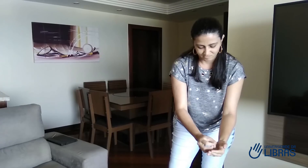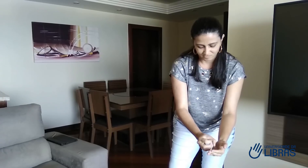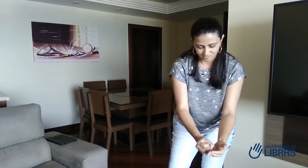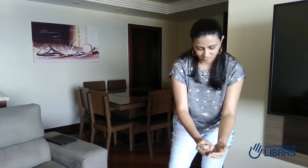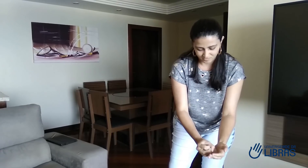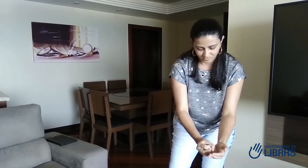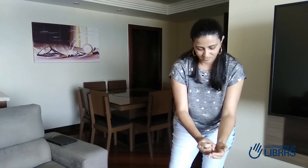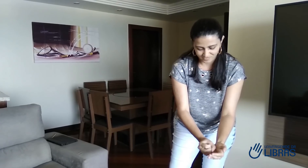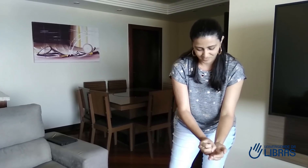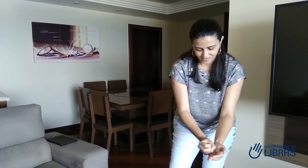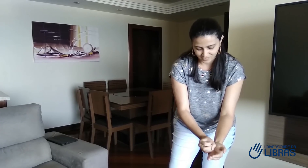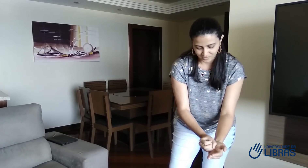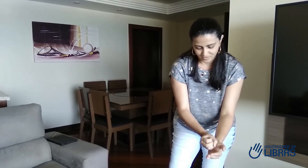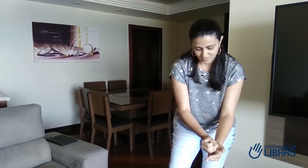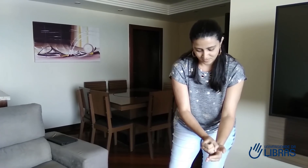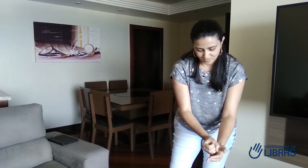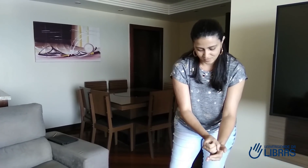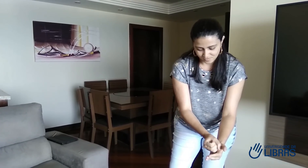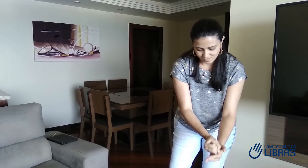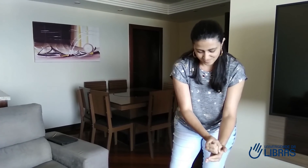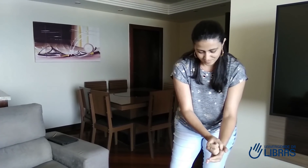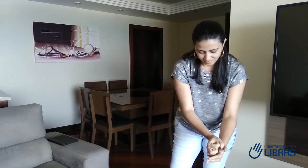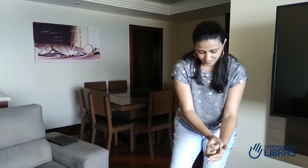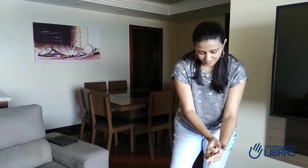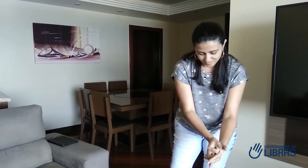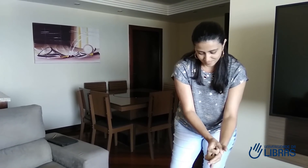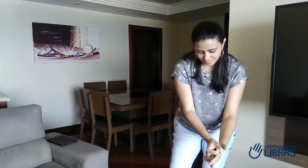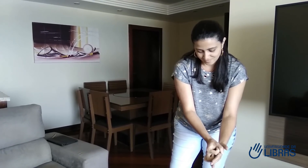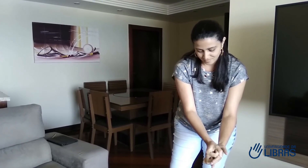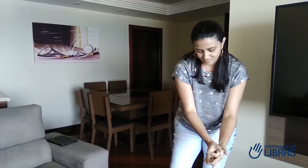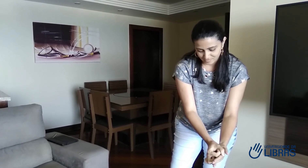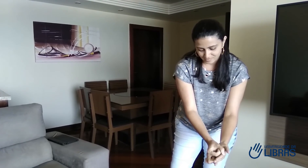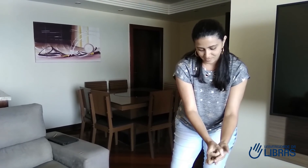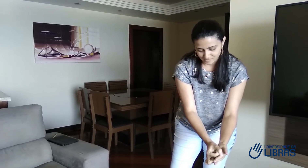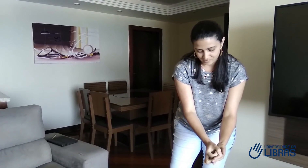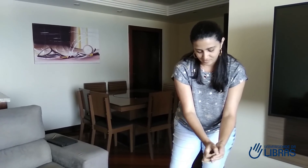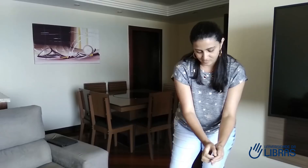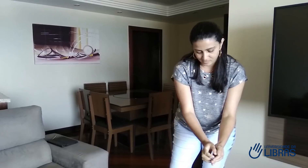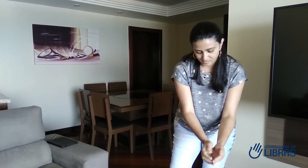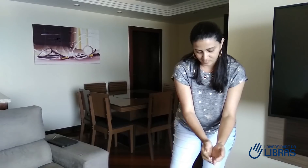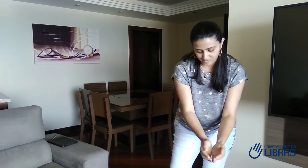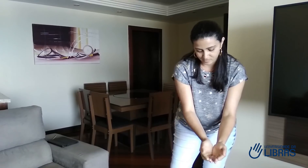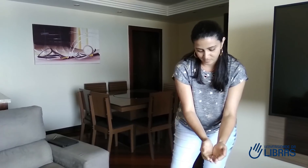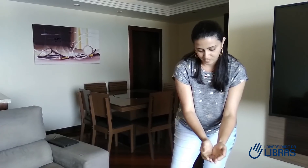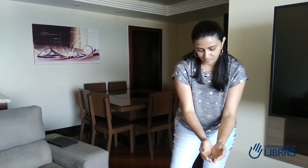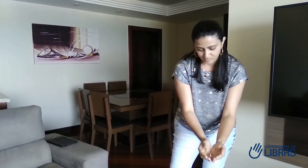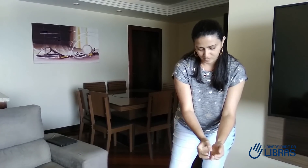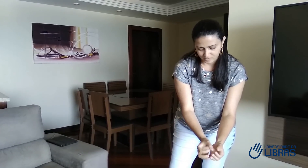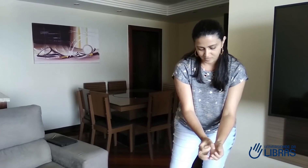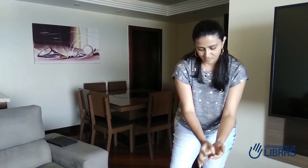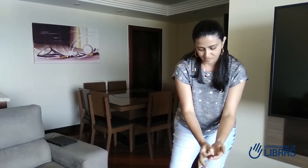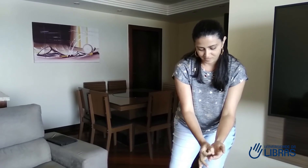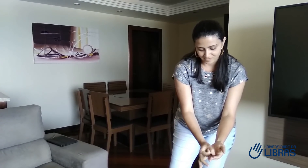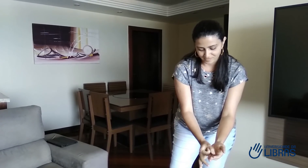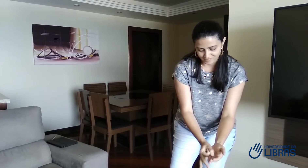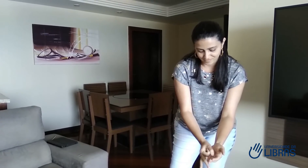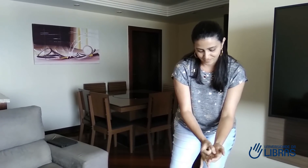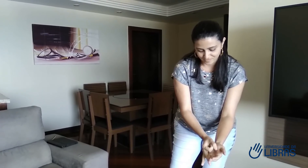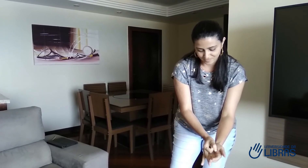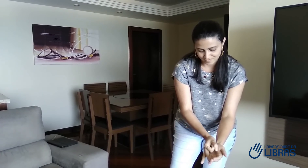a imaginar como seria um cavalo marinho e tal, fiz um cavalo marinho lá. E eu sei que deu certo. Por que eu sei que deu certo?